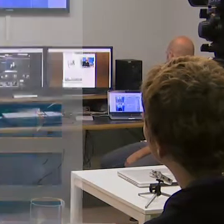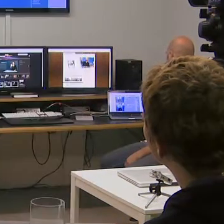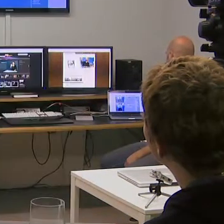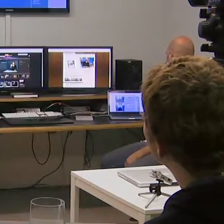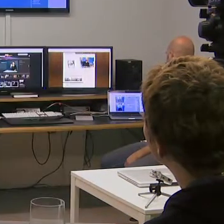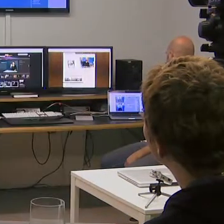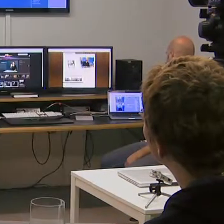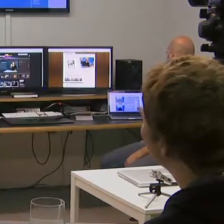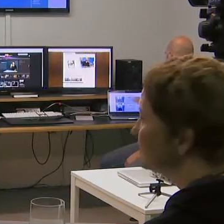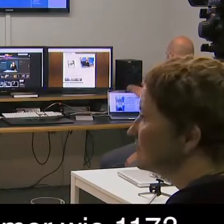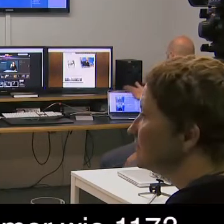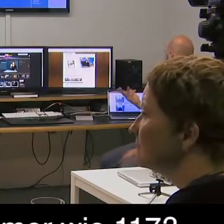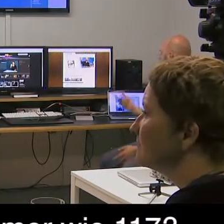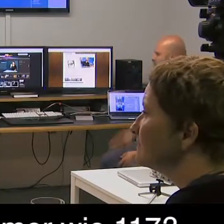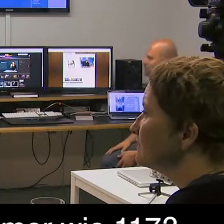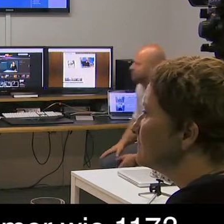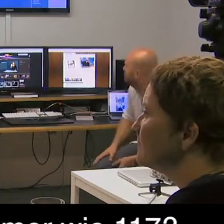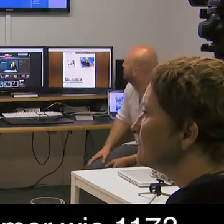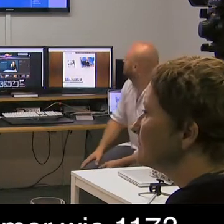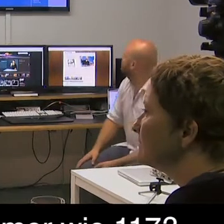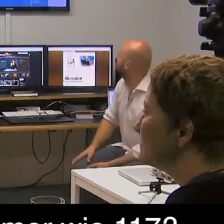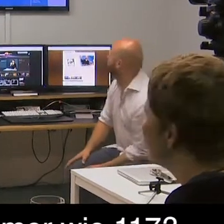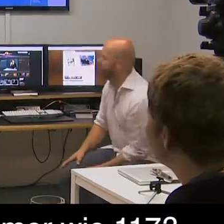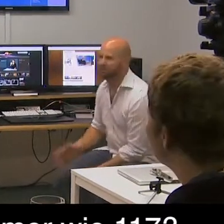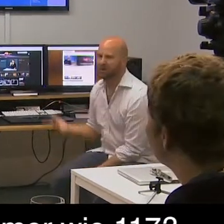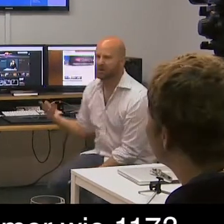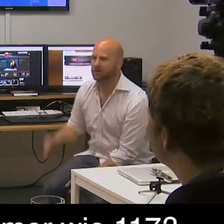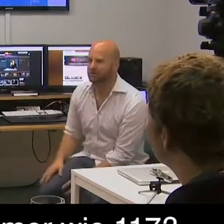Also meine Frage ist, gibt es da eine Nummer wie 117 oder...